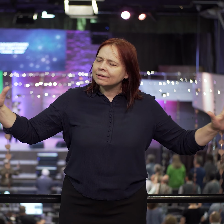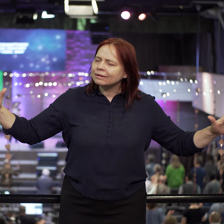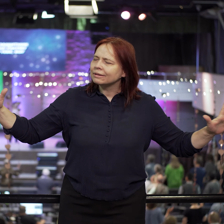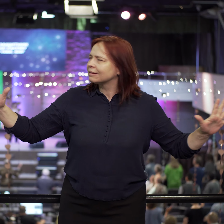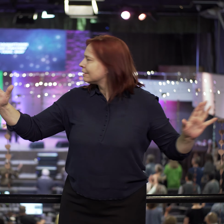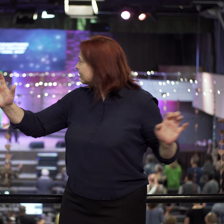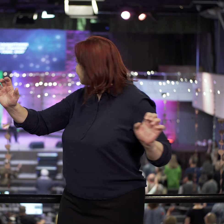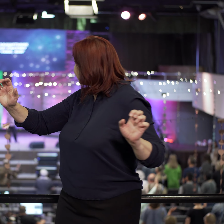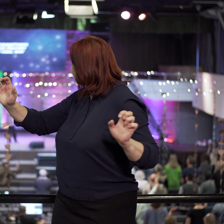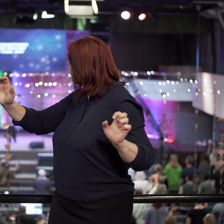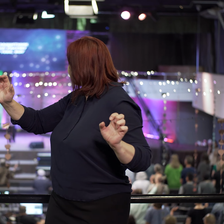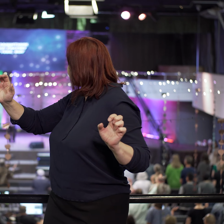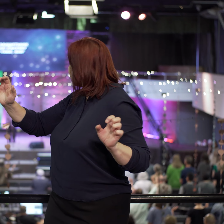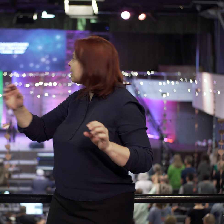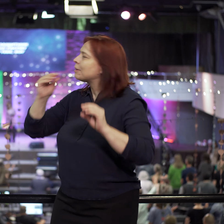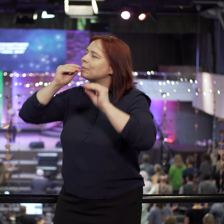Прощение в Тебе,